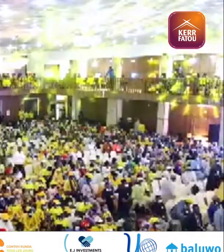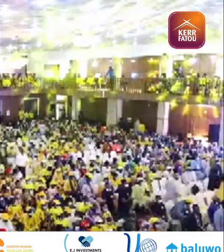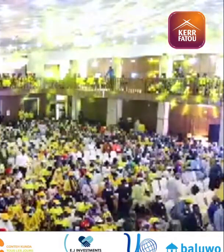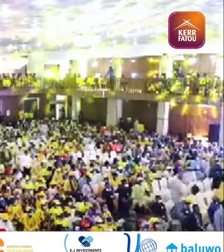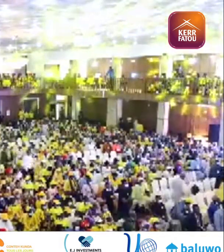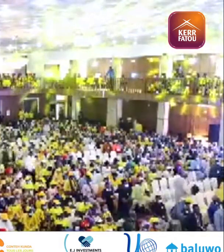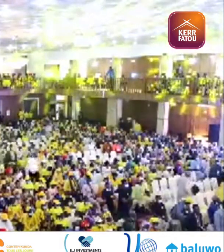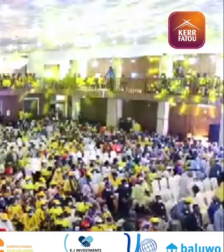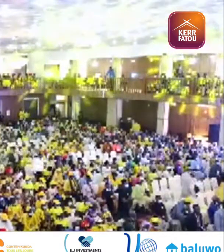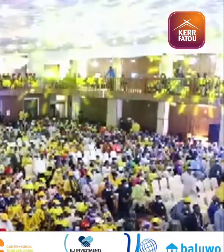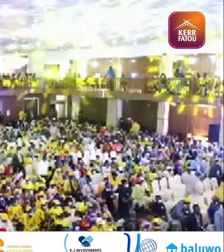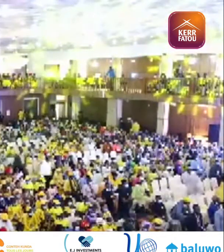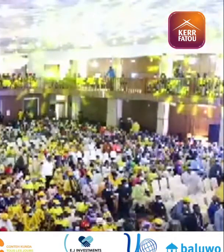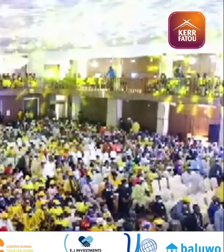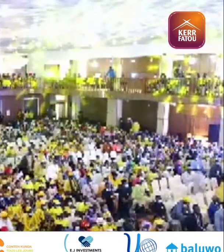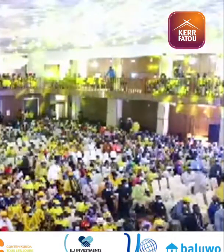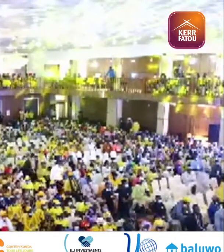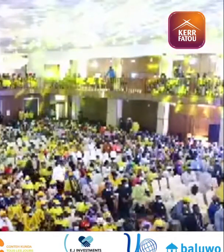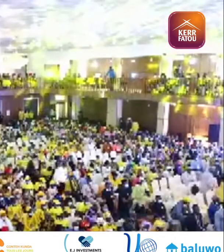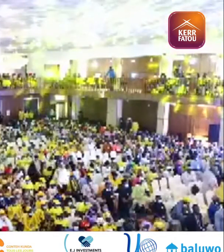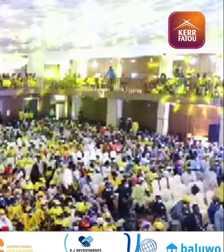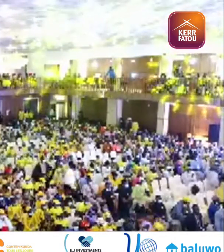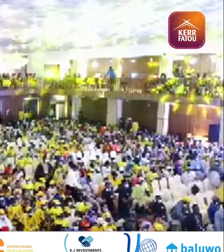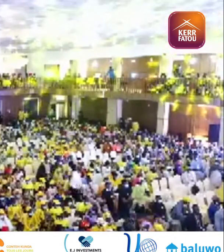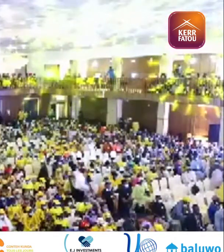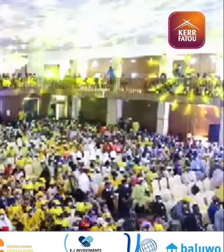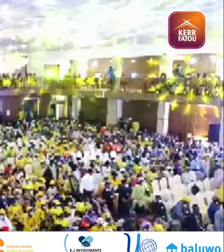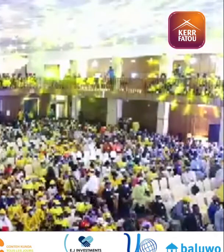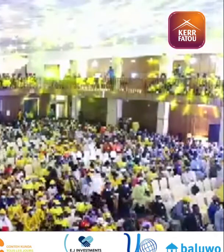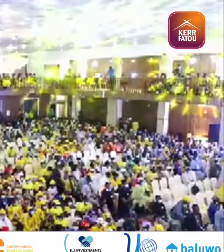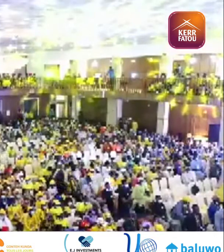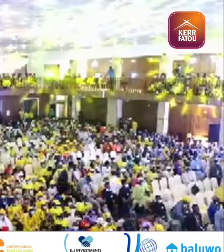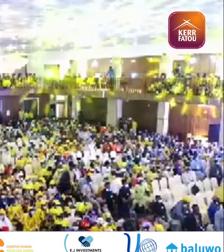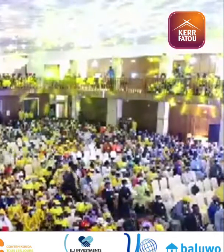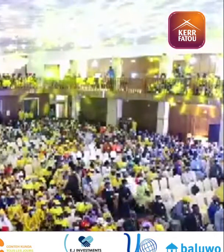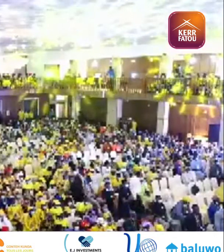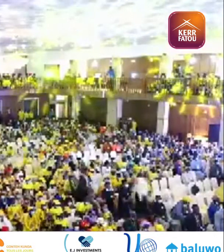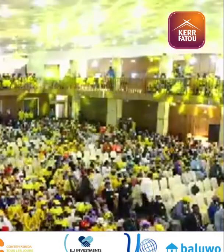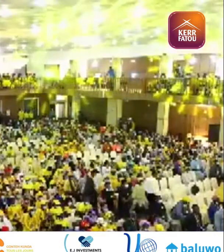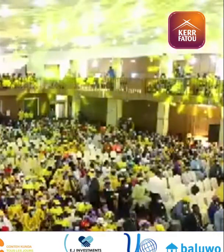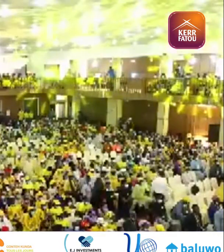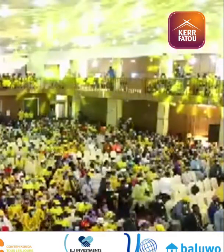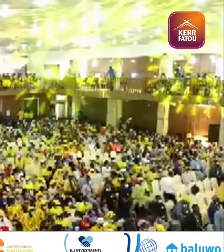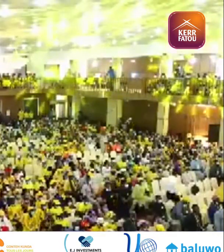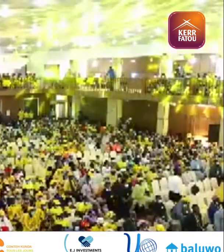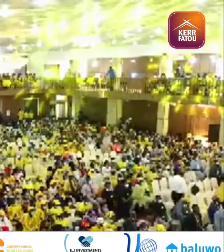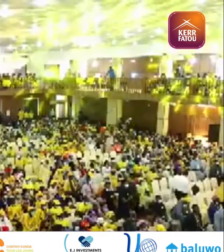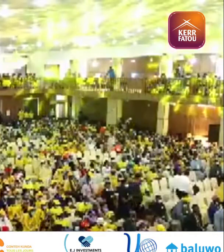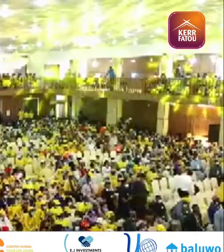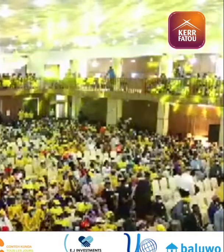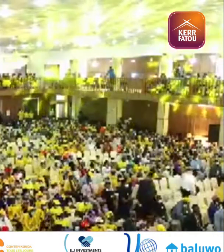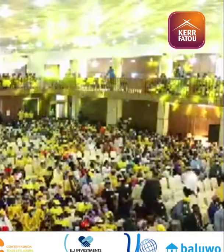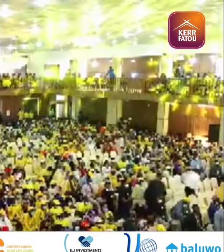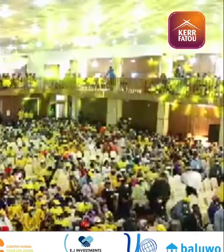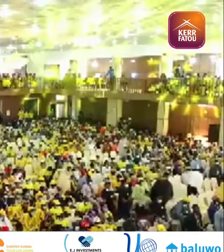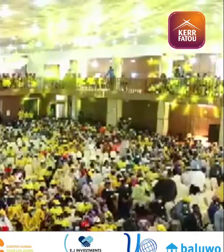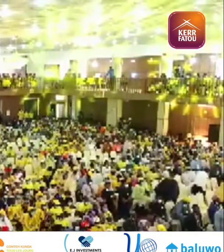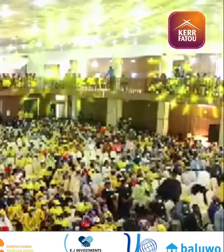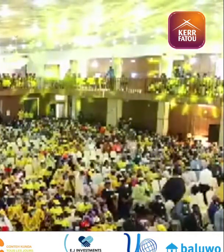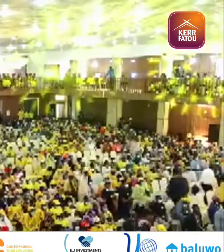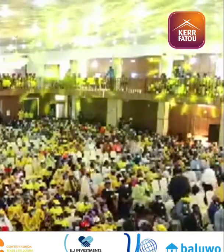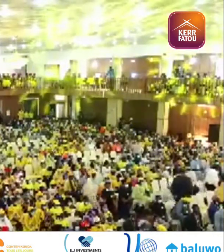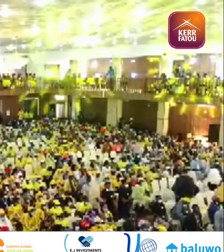namira be kaskelale natra mosabal be janto man konton du bunyarin di wala olom na ambassador